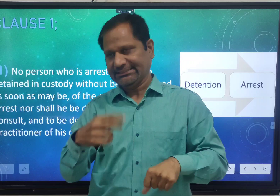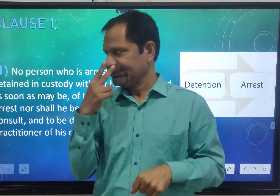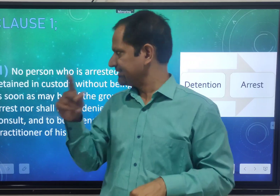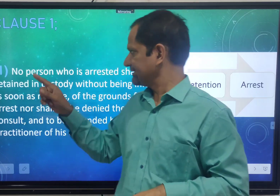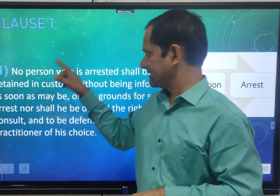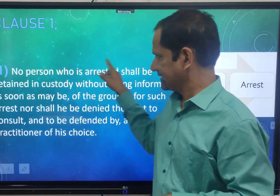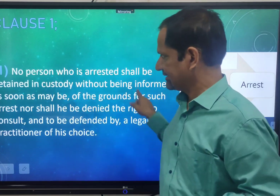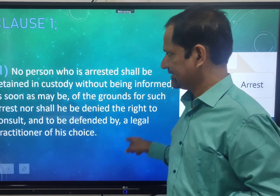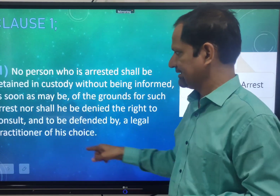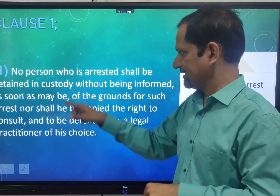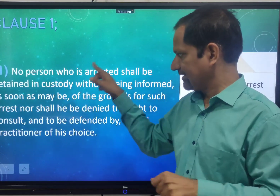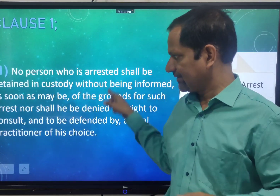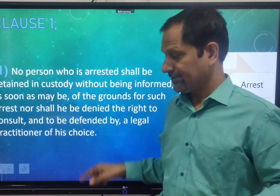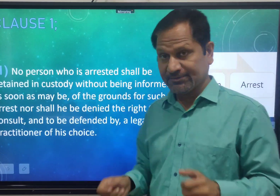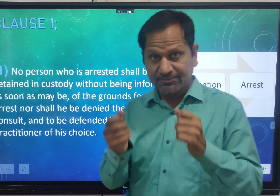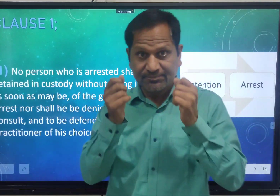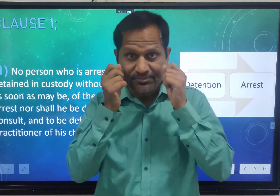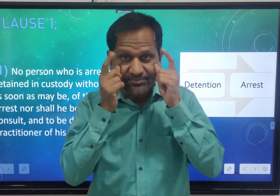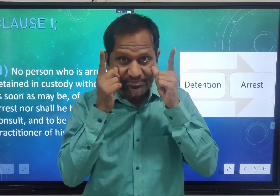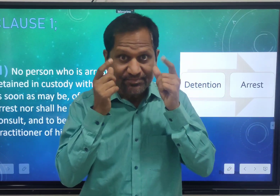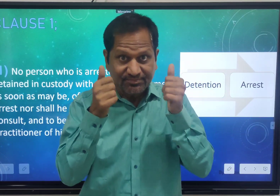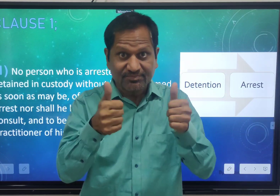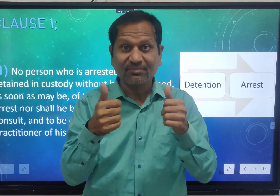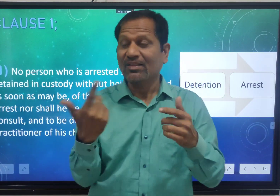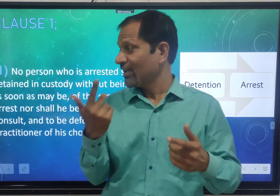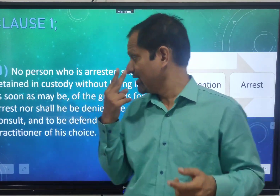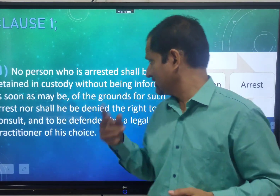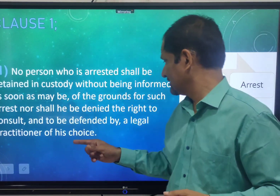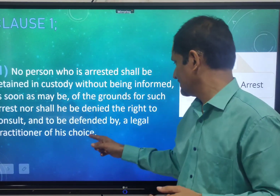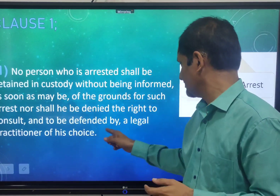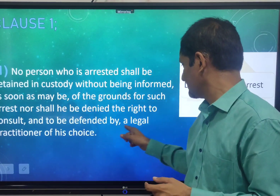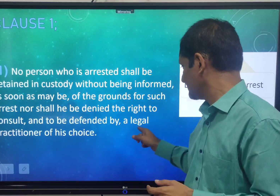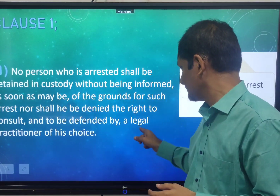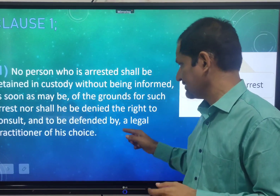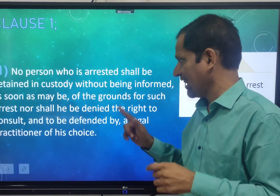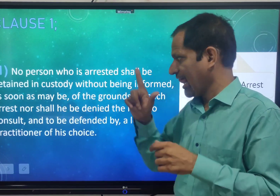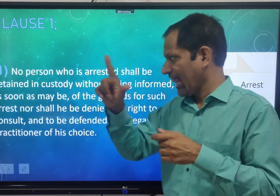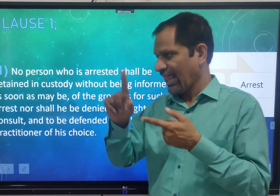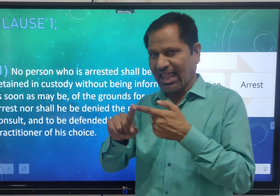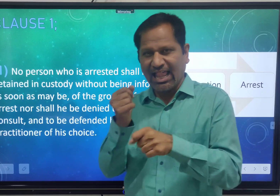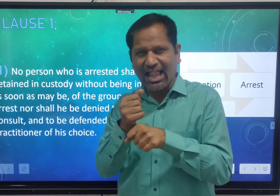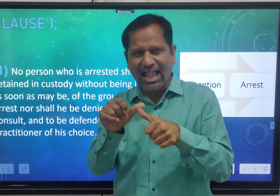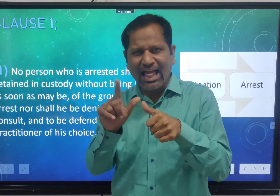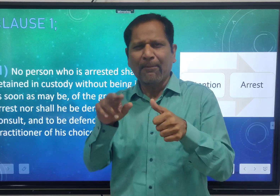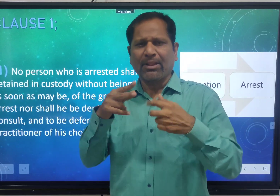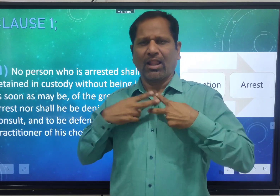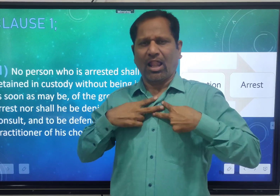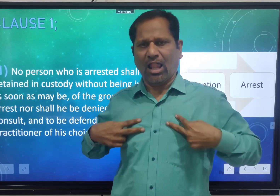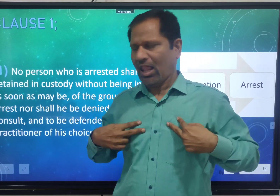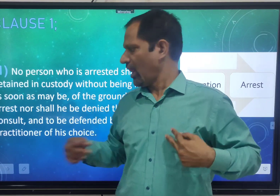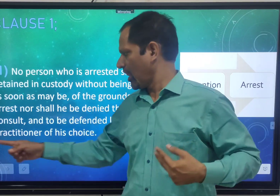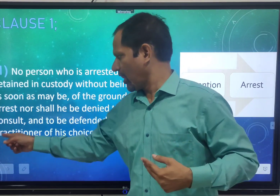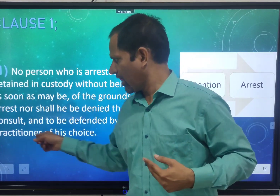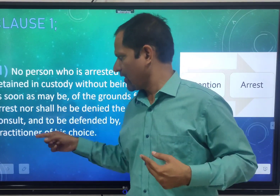देना पड़ेगा आपके परिवार वालों से। लीगल प्रैक्टिशनर जो आपके वकील हैं उनसे बात करने के लिए आपको बिल्कुल